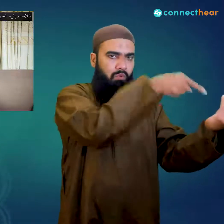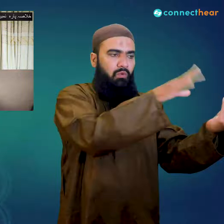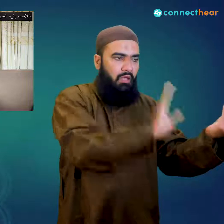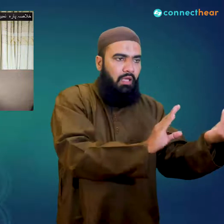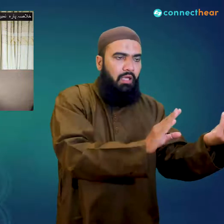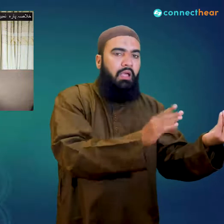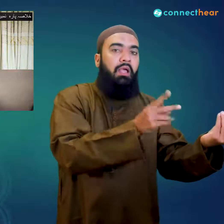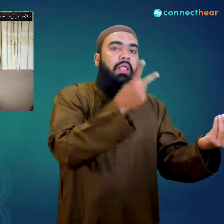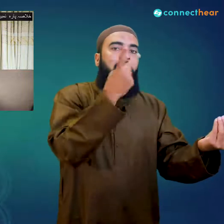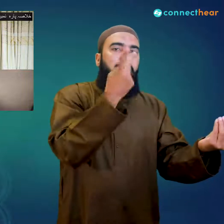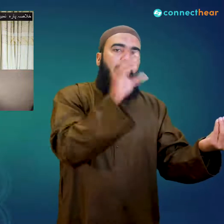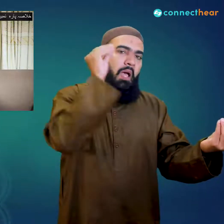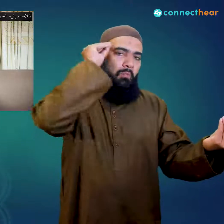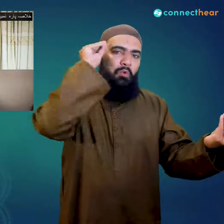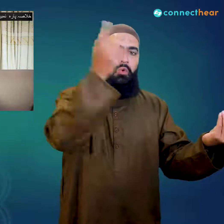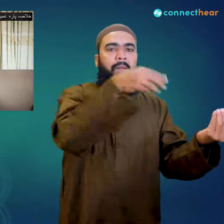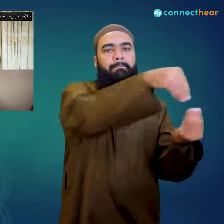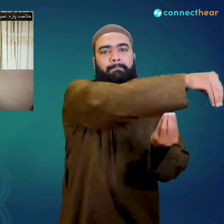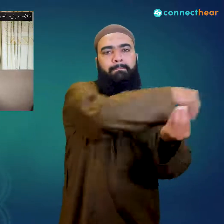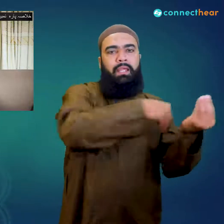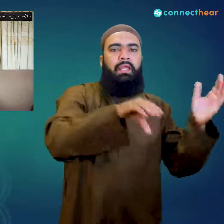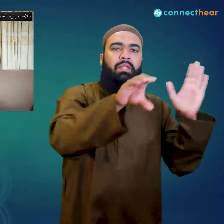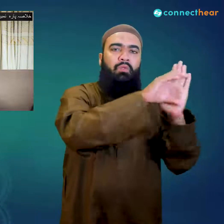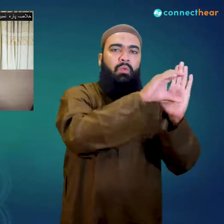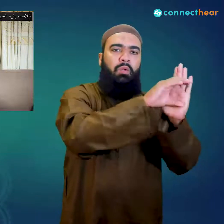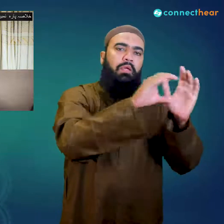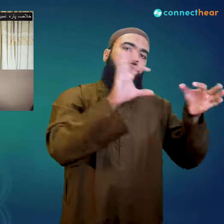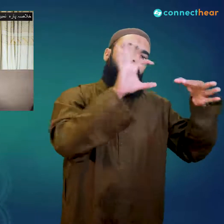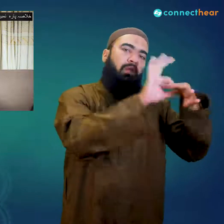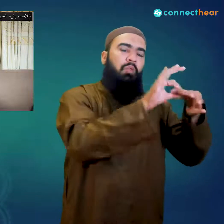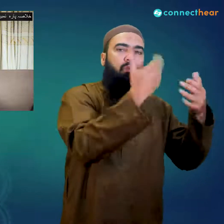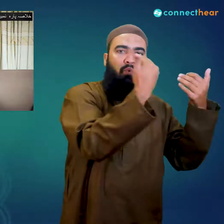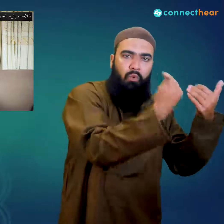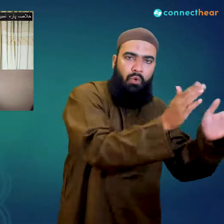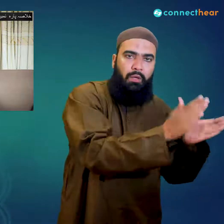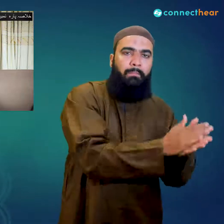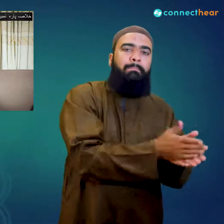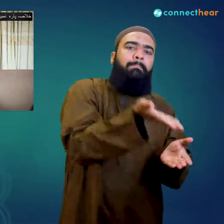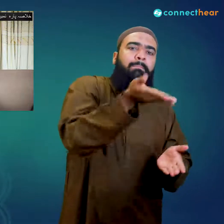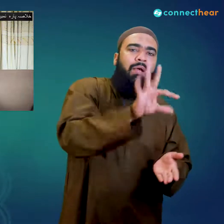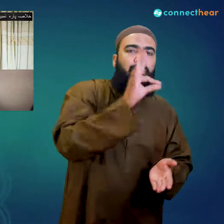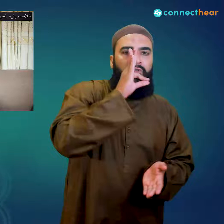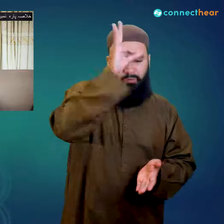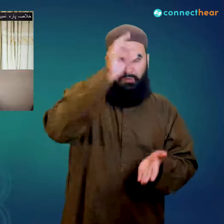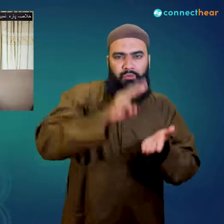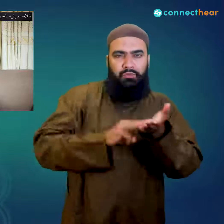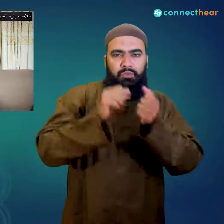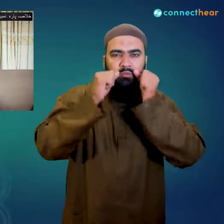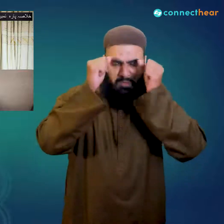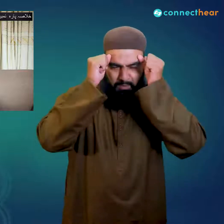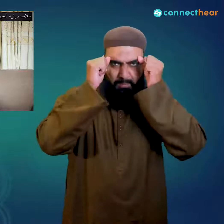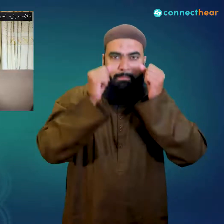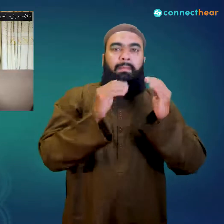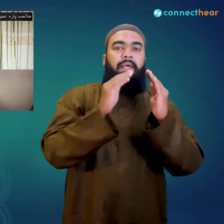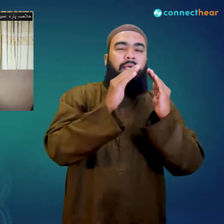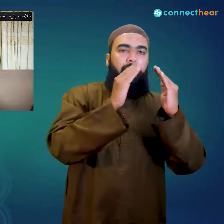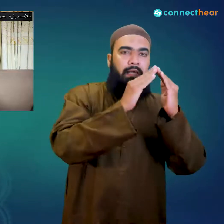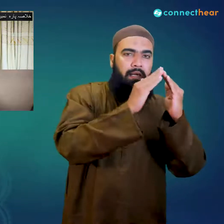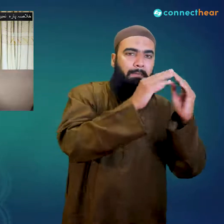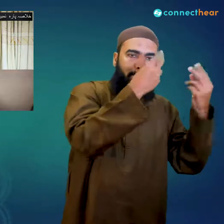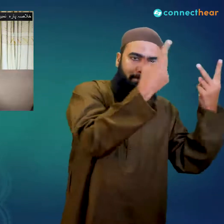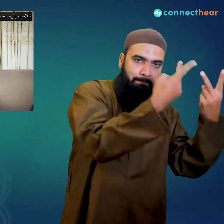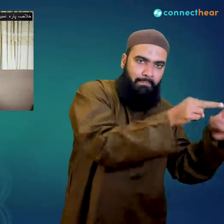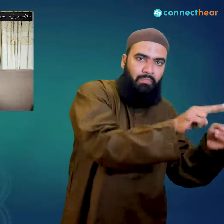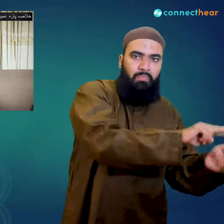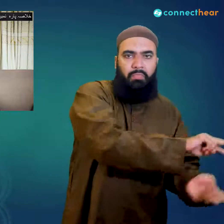ہو گئی تھیں، اور جو آیات اور صورتیں آپ صلی اللہ علیہ وسلم کی ہجرت کرنے کے بعد، مدینہ منورہ جانے کے